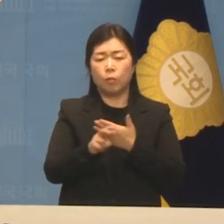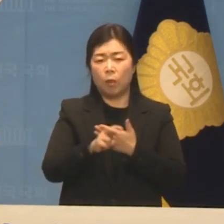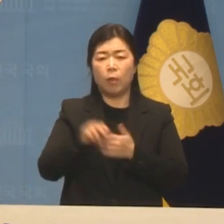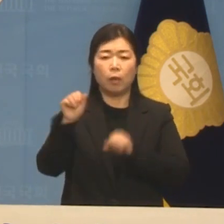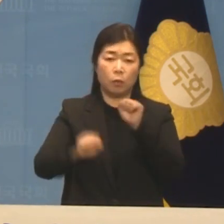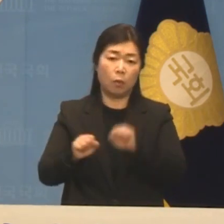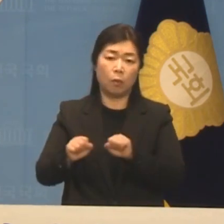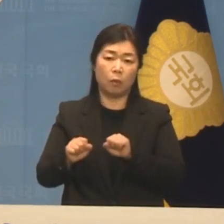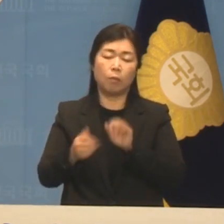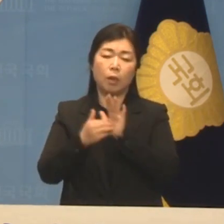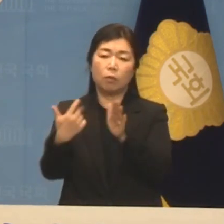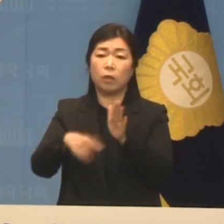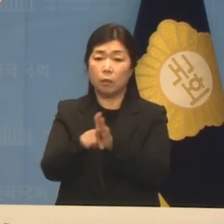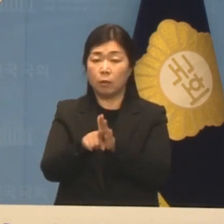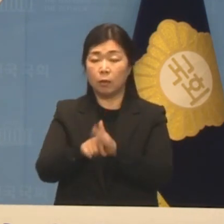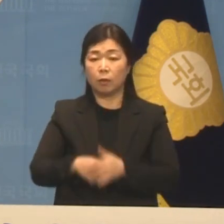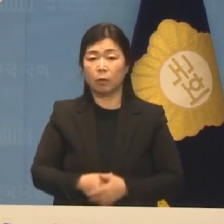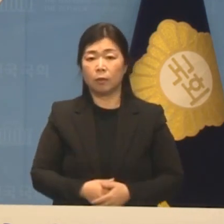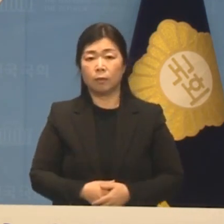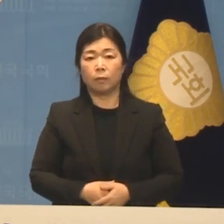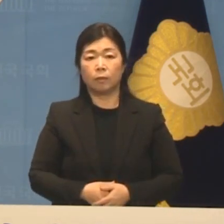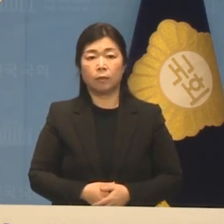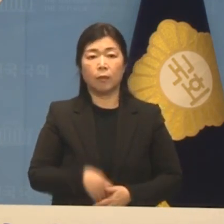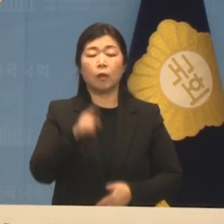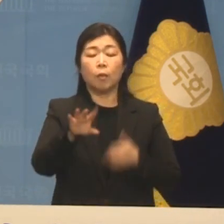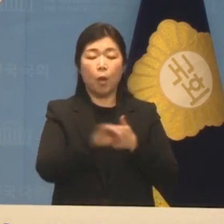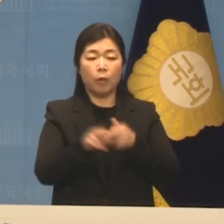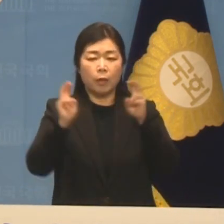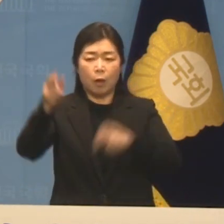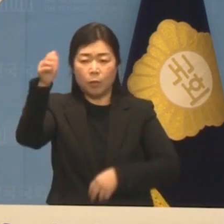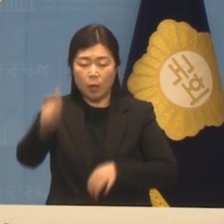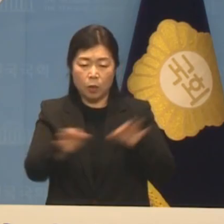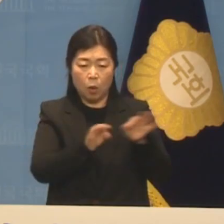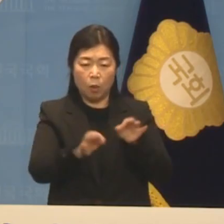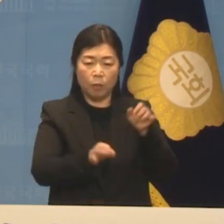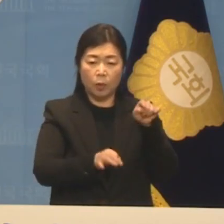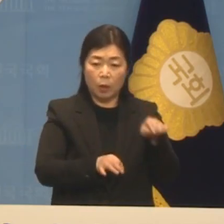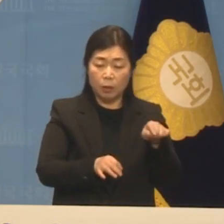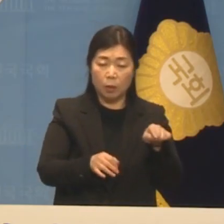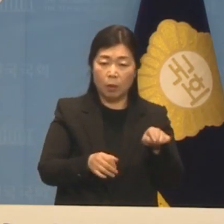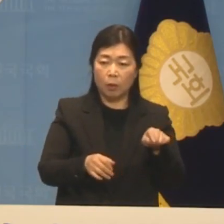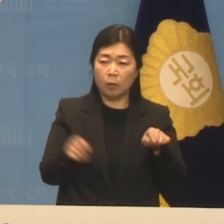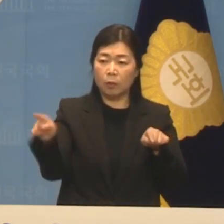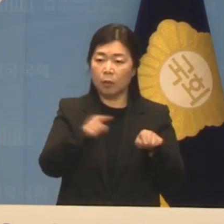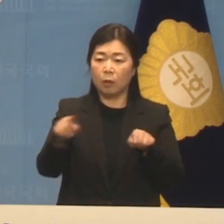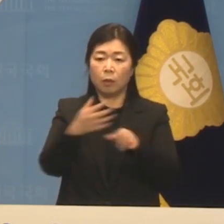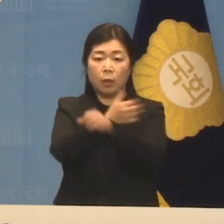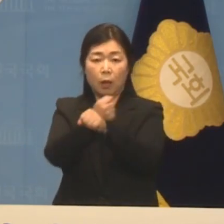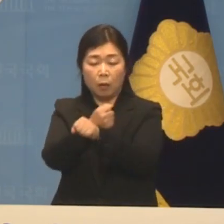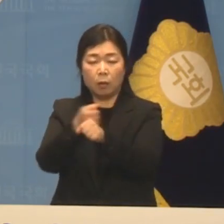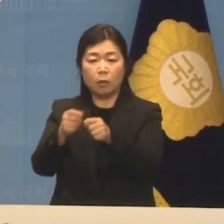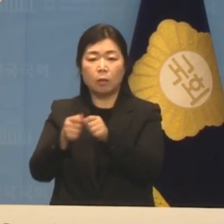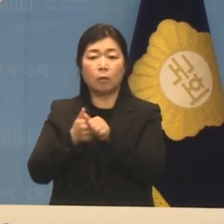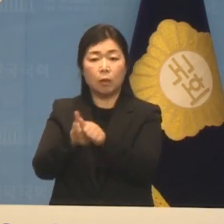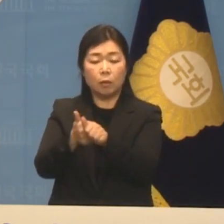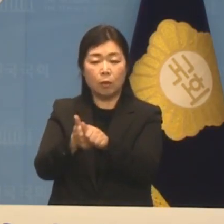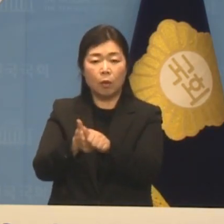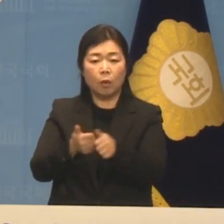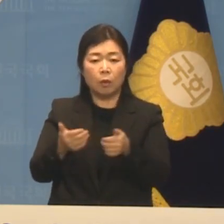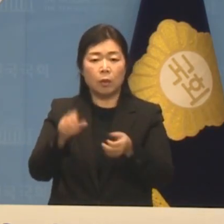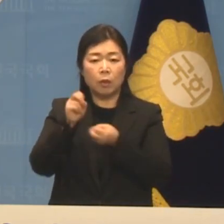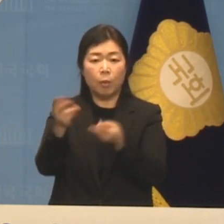위한 것입니다. 국토부는 이에 대해 사업자와 영업점 간 조치로 종사자의 업무 수행이